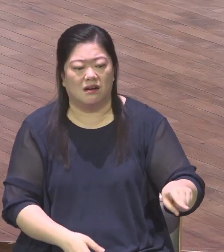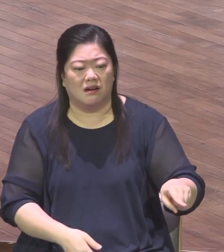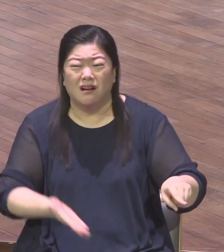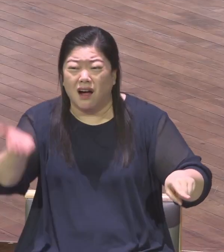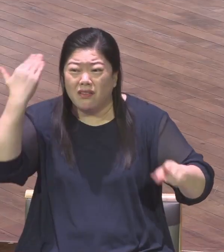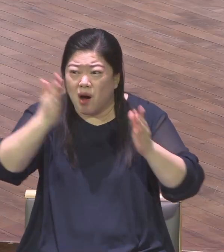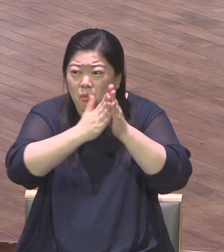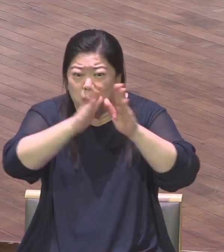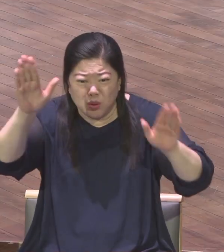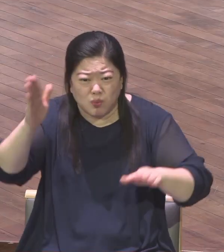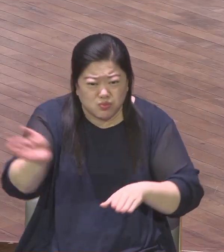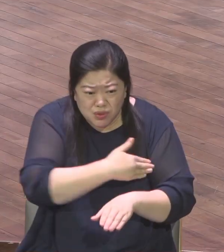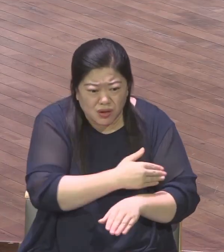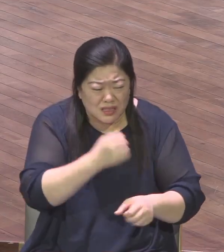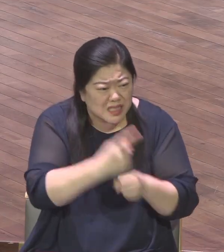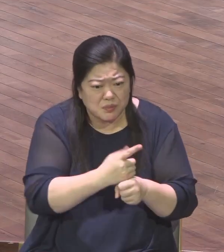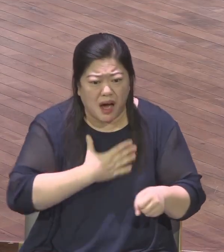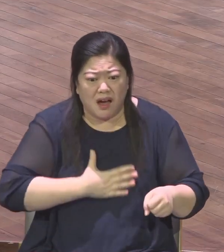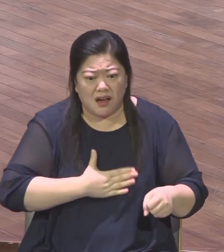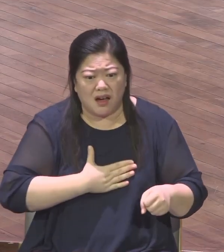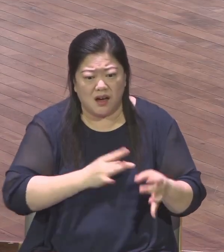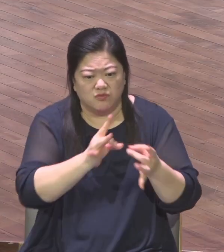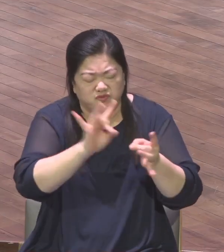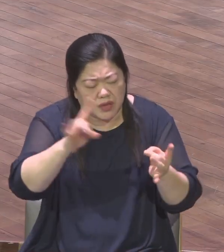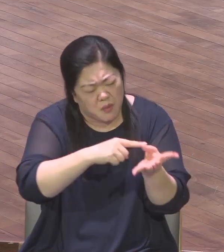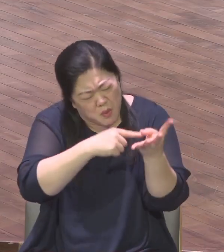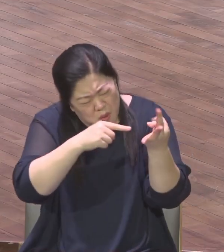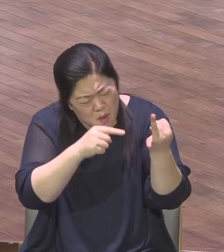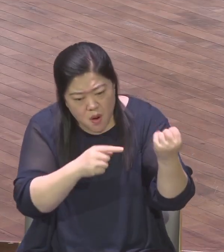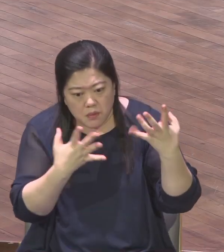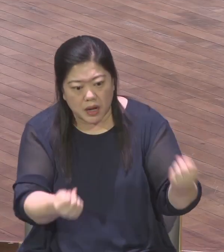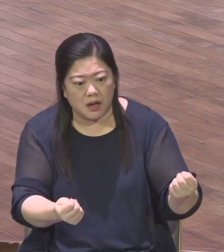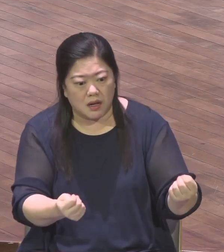숭배를 한 것이 불 보듯이 뻔하니까